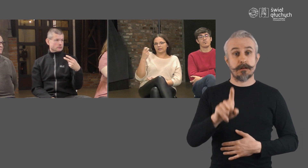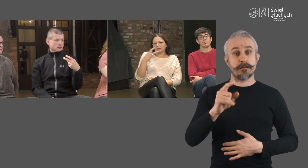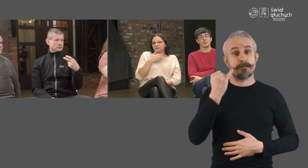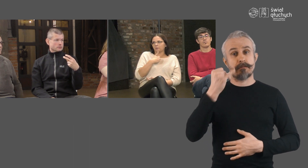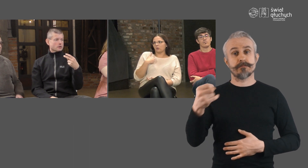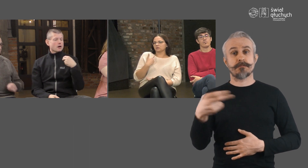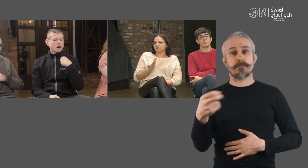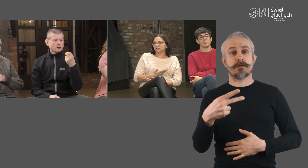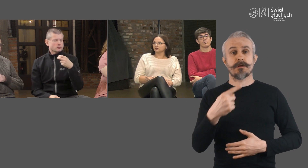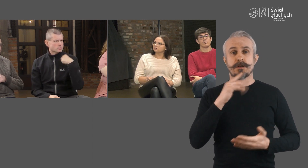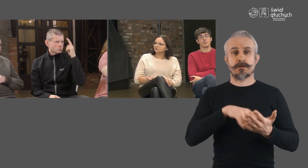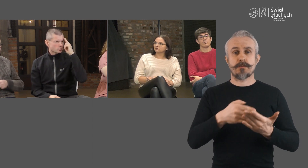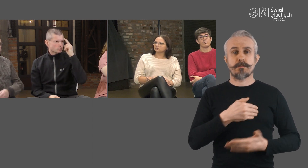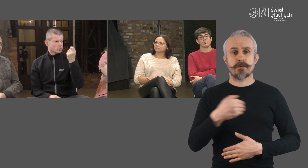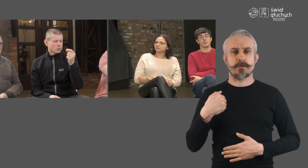Napisy?